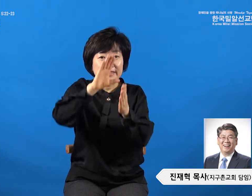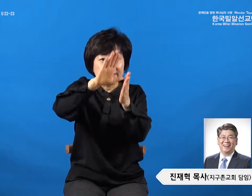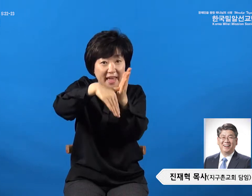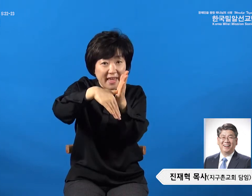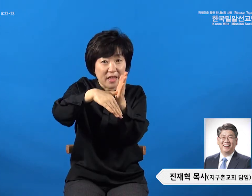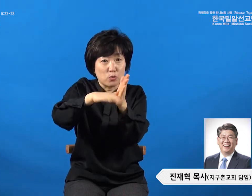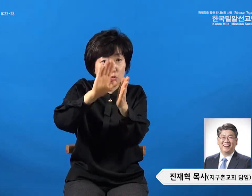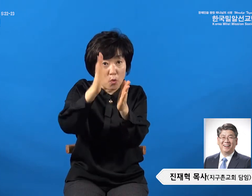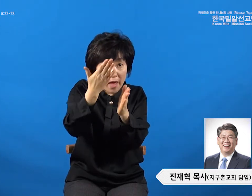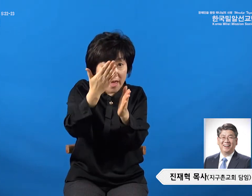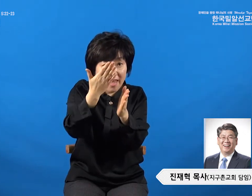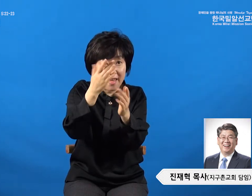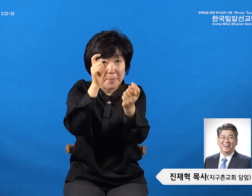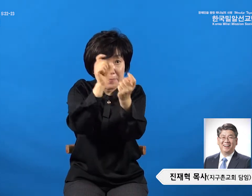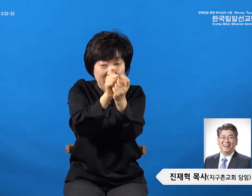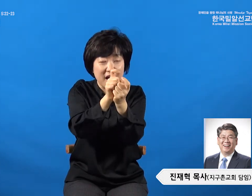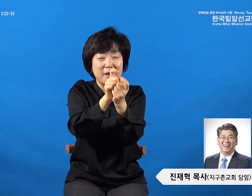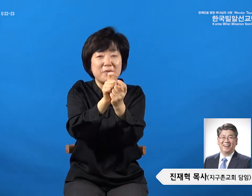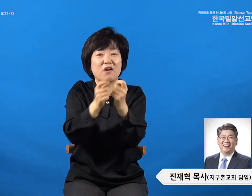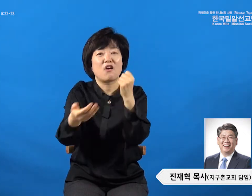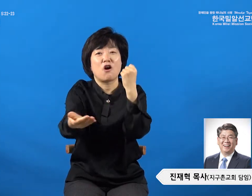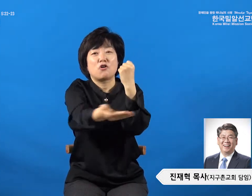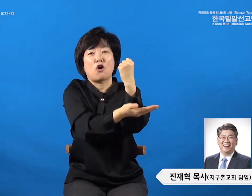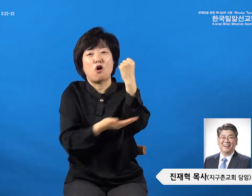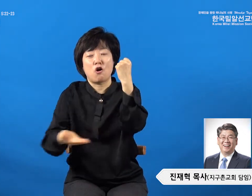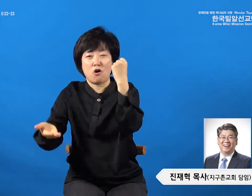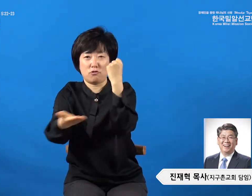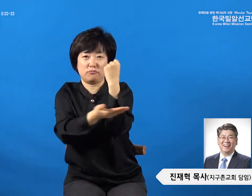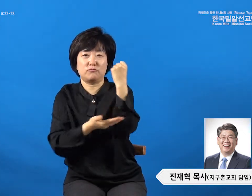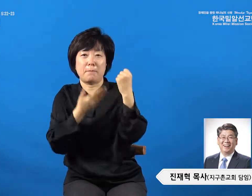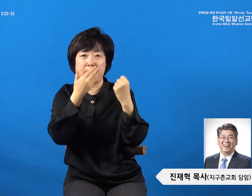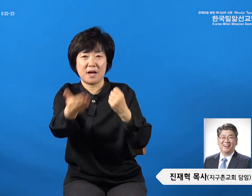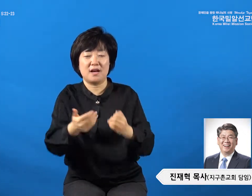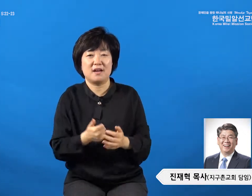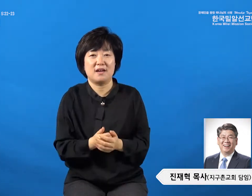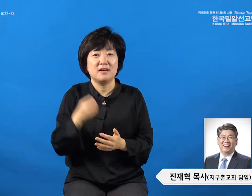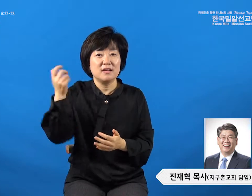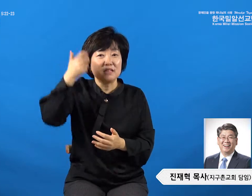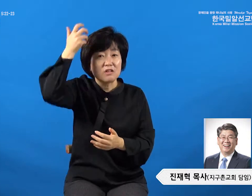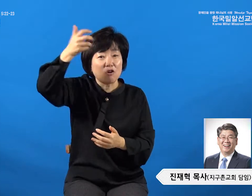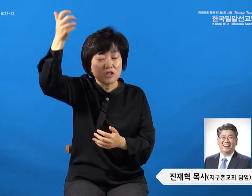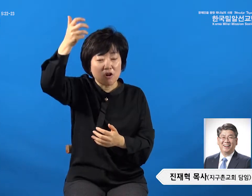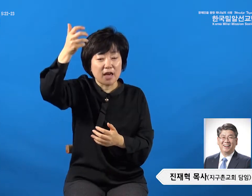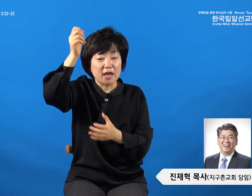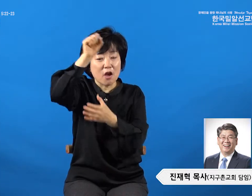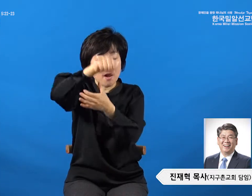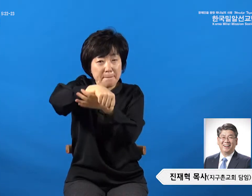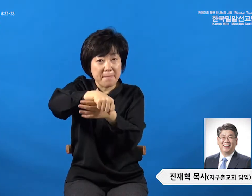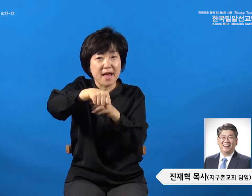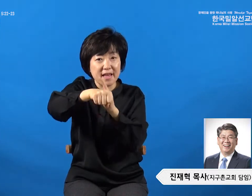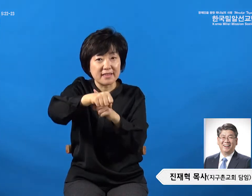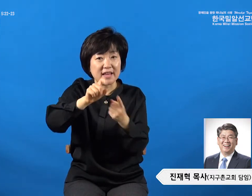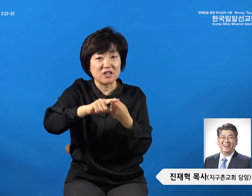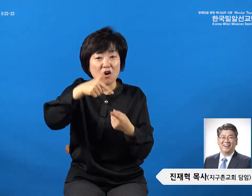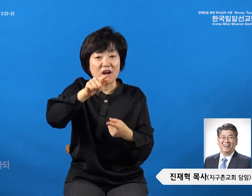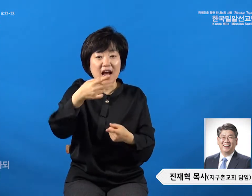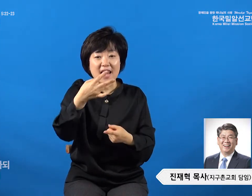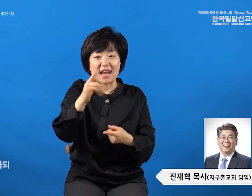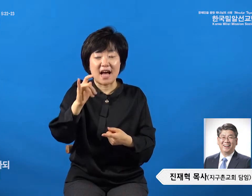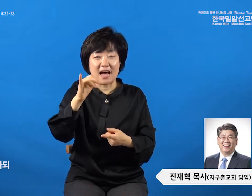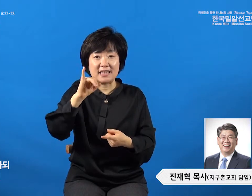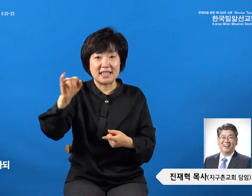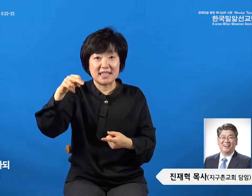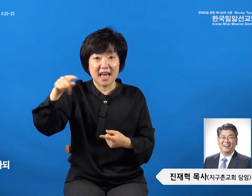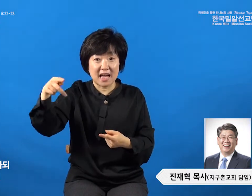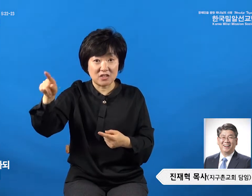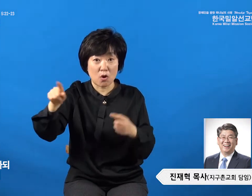합니다. 때가 되면 거두기 때문입니다. 오늘 성령의 열매를 말씀하시는 갈라디아서 5장 그 다음